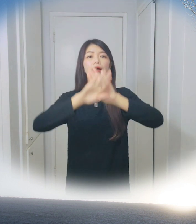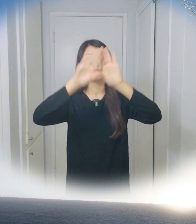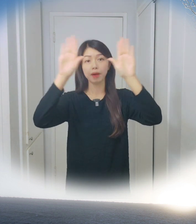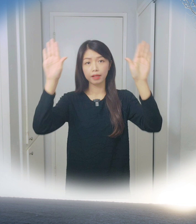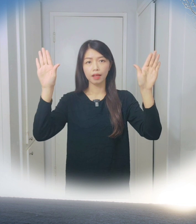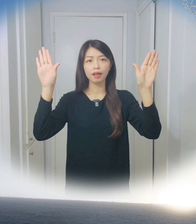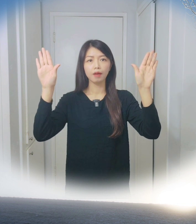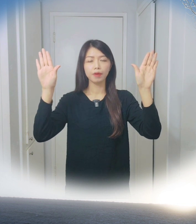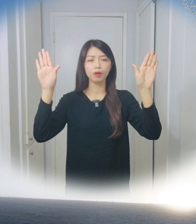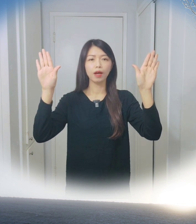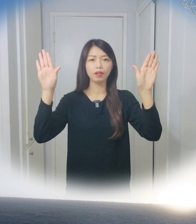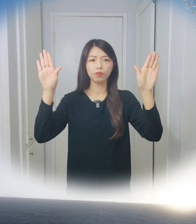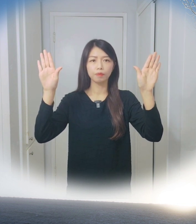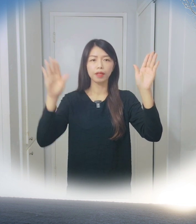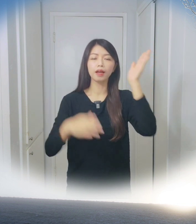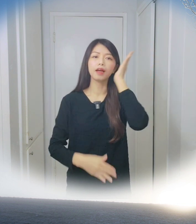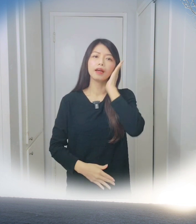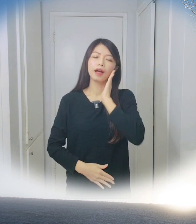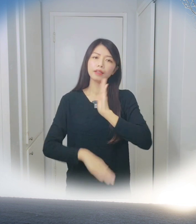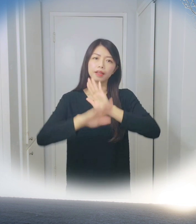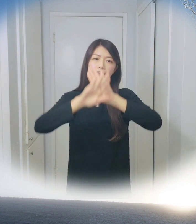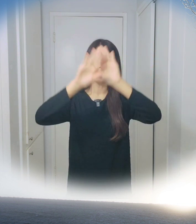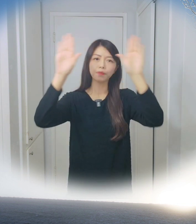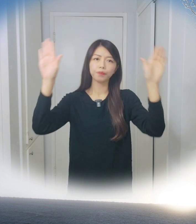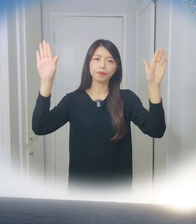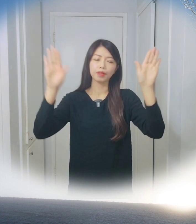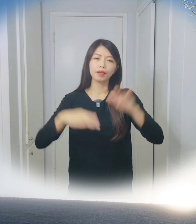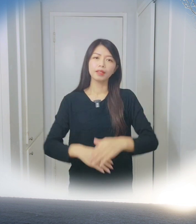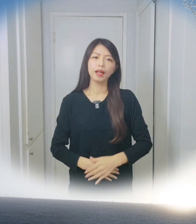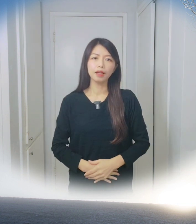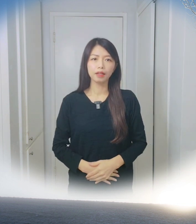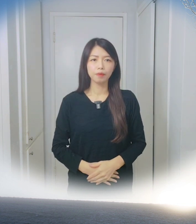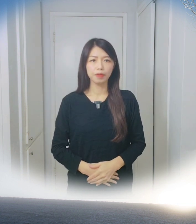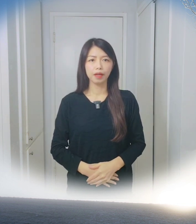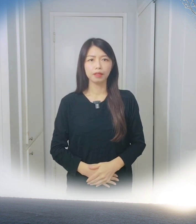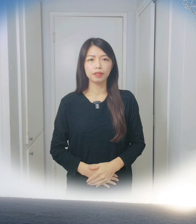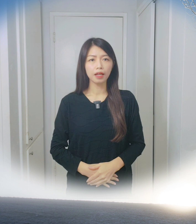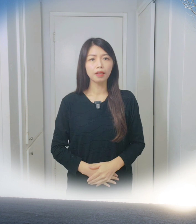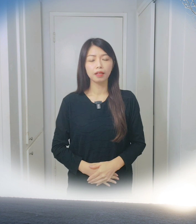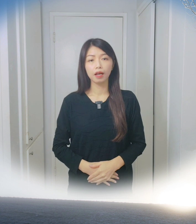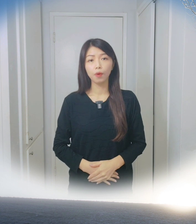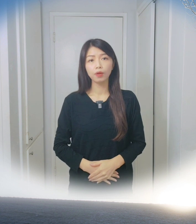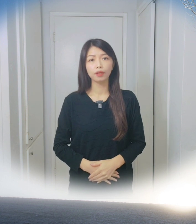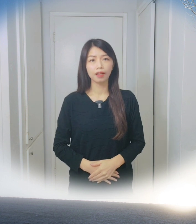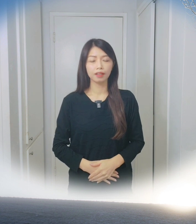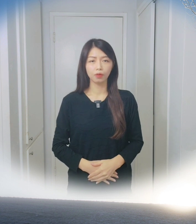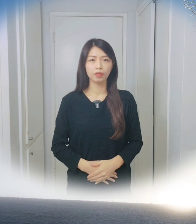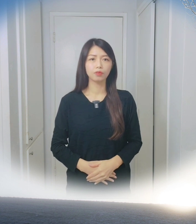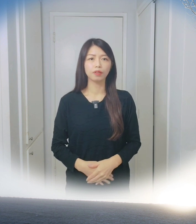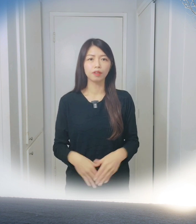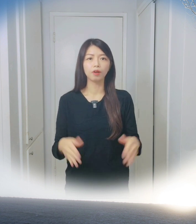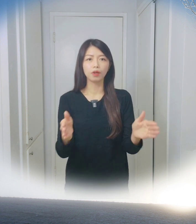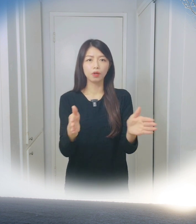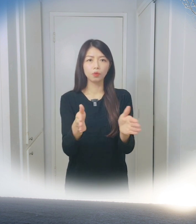파라타와 밝다 합해서 하늘 수어입니다. 하늘에서 찬란하게 빛나는, 찬란하다, 화려하다 이런